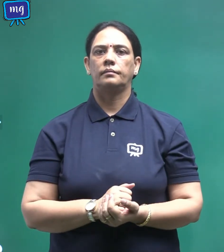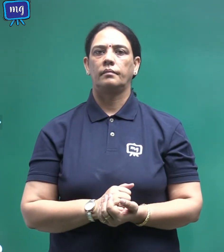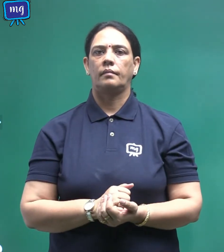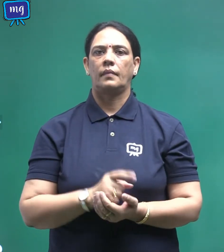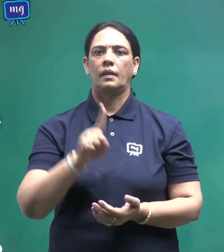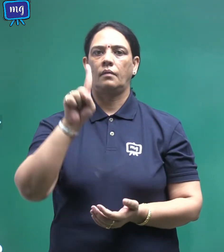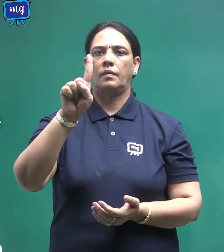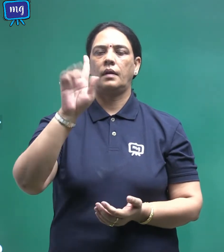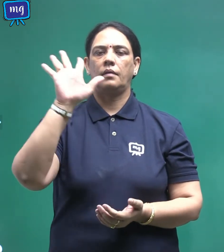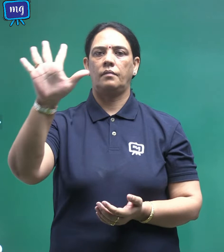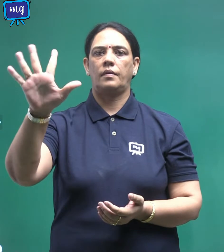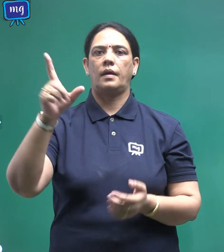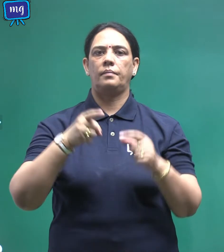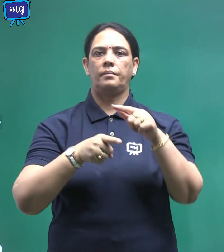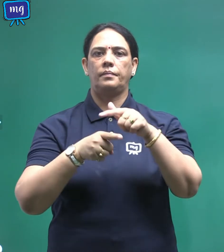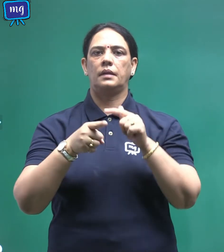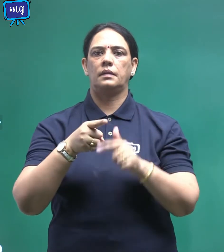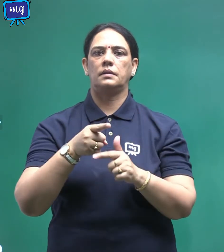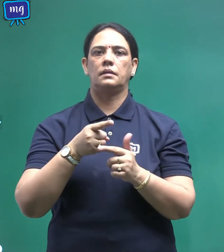15%।